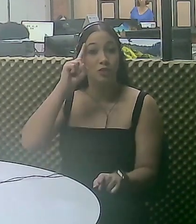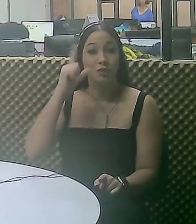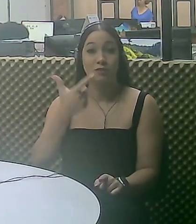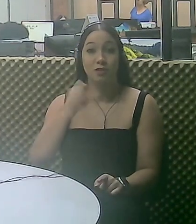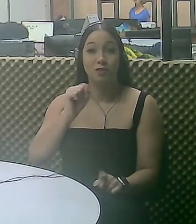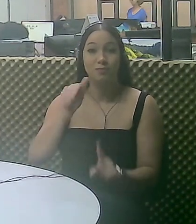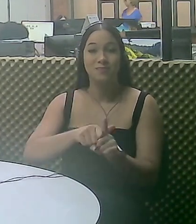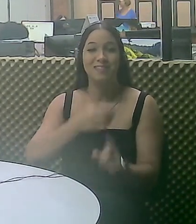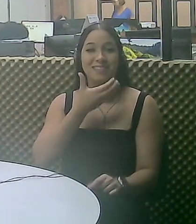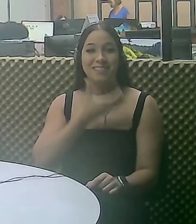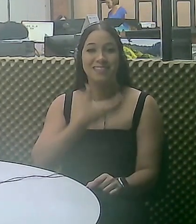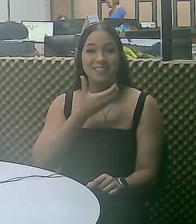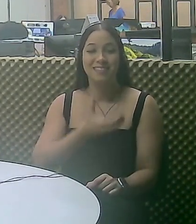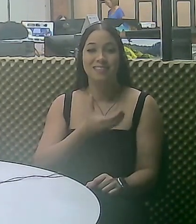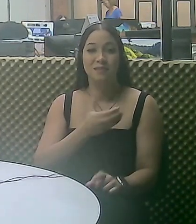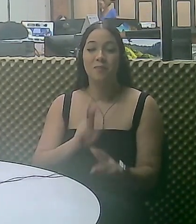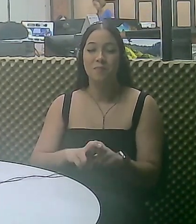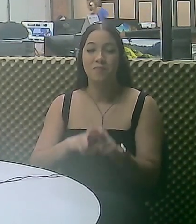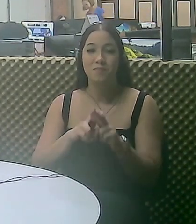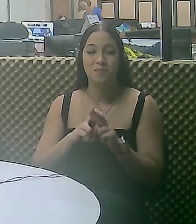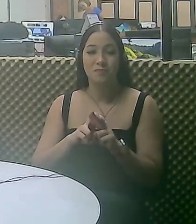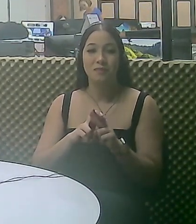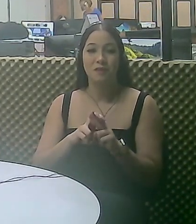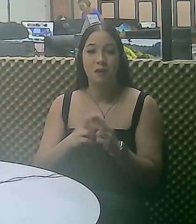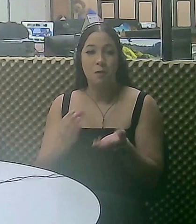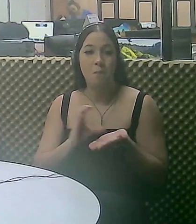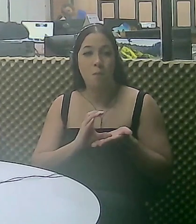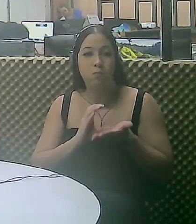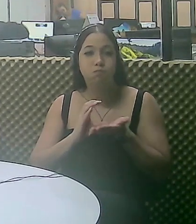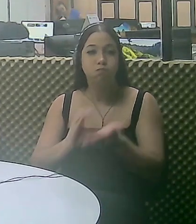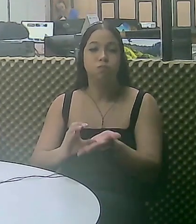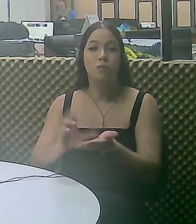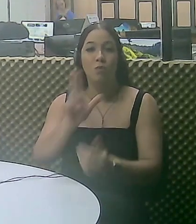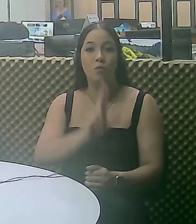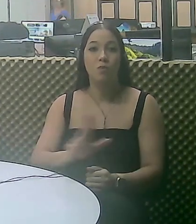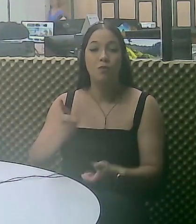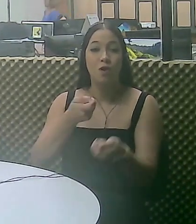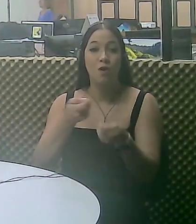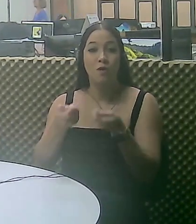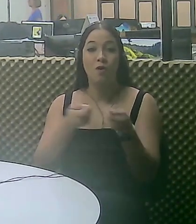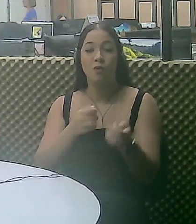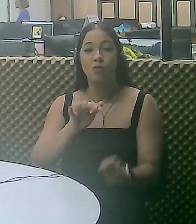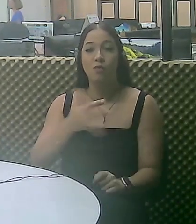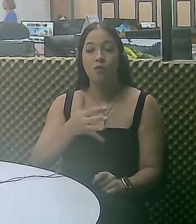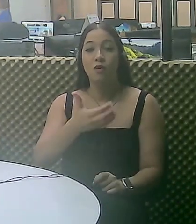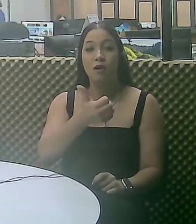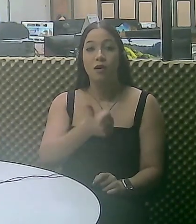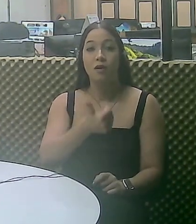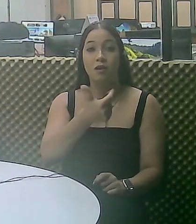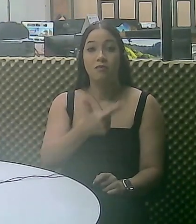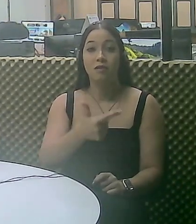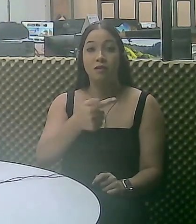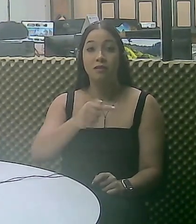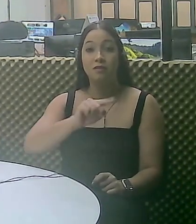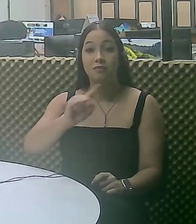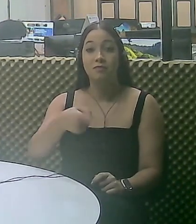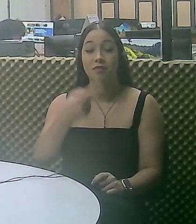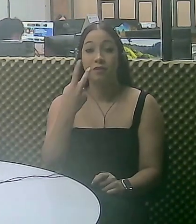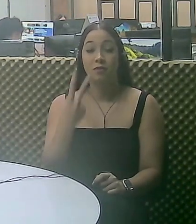de dezembro. Com isso, serão injetados na economia uberlandense cerca de 127,2